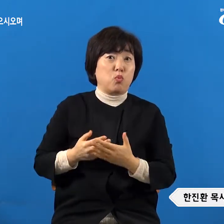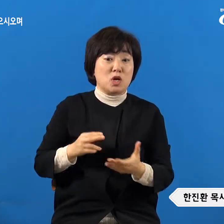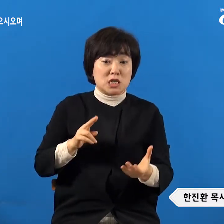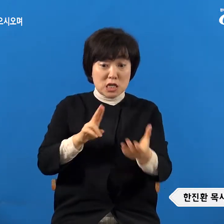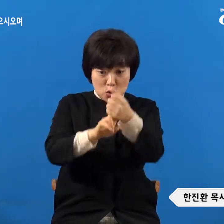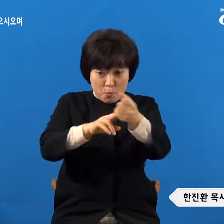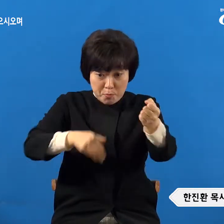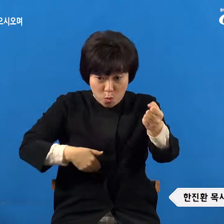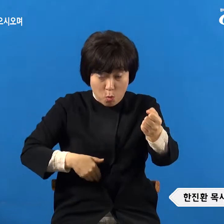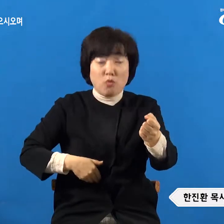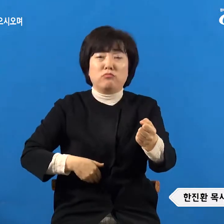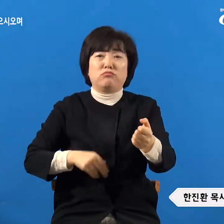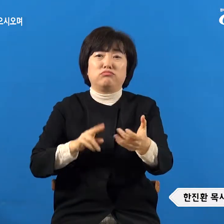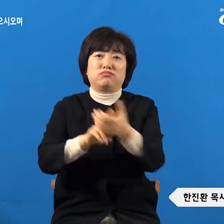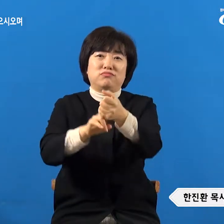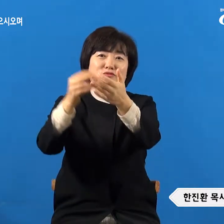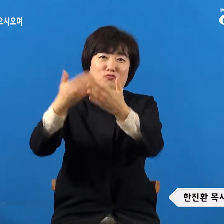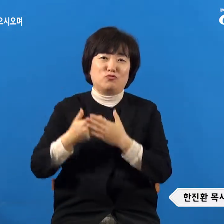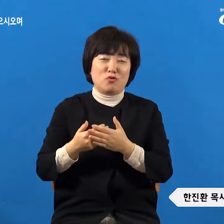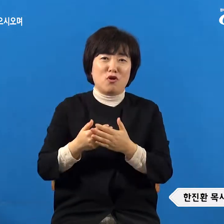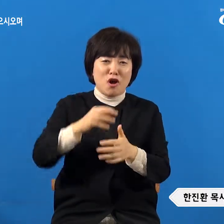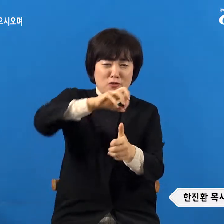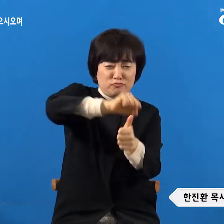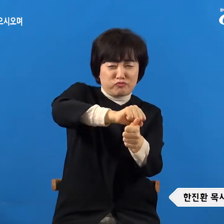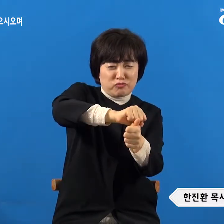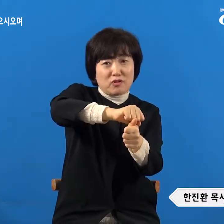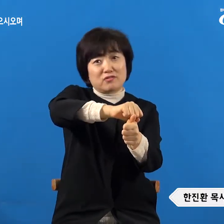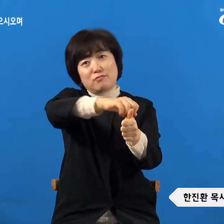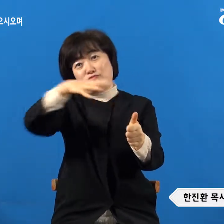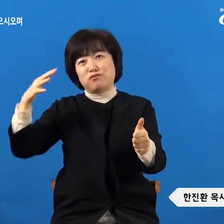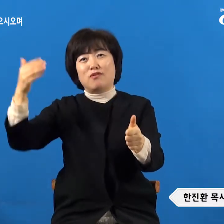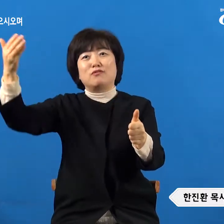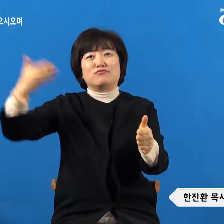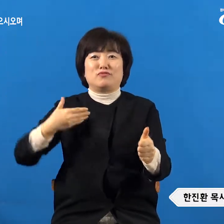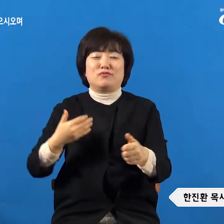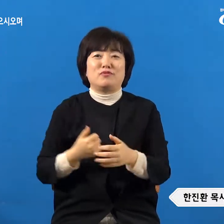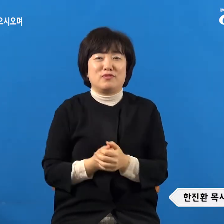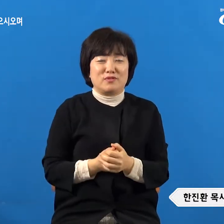주십니다. 묶여있던 것도 하나님이 풀어주십니다.